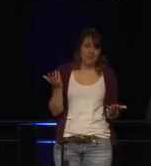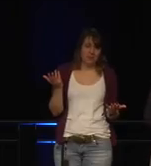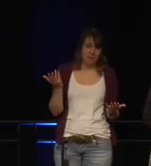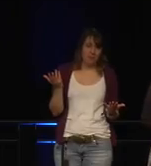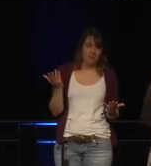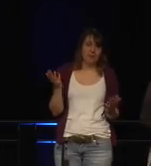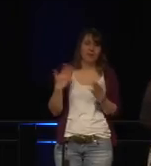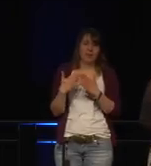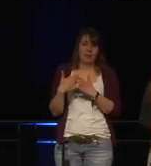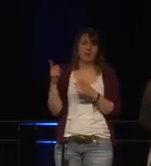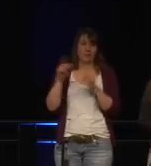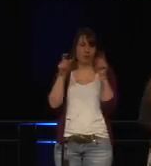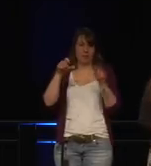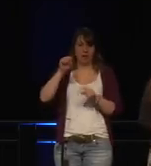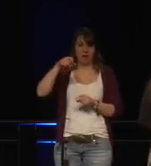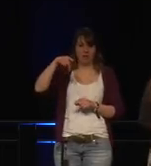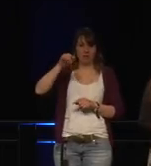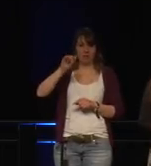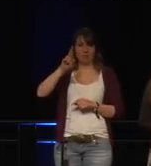Públicamente en internet.